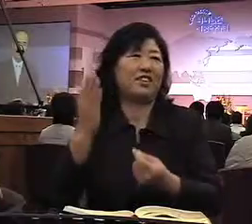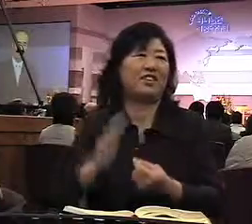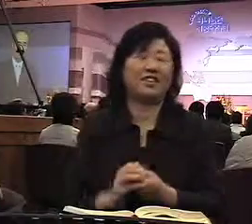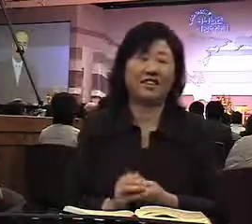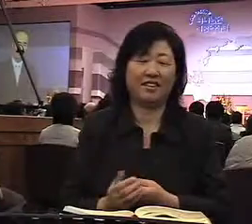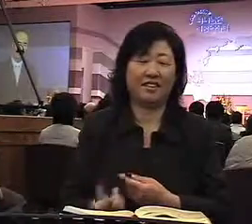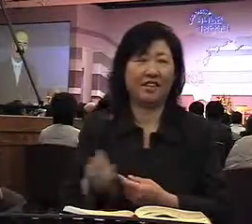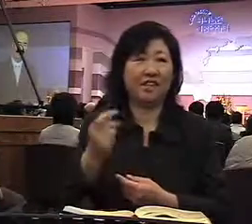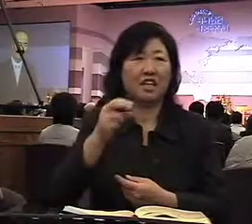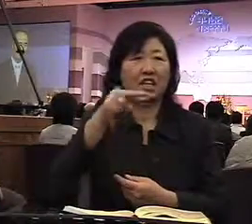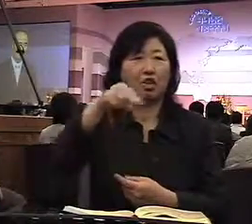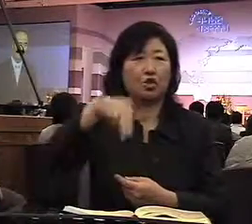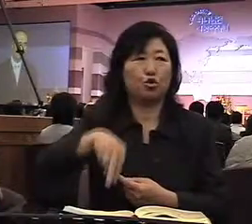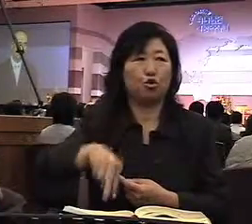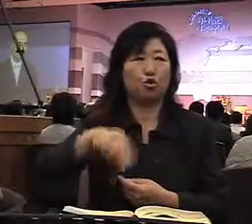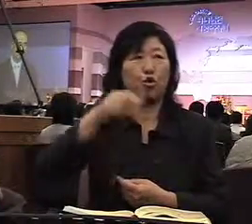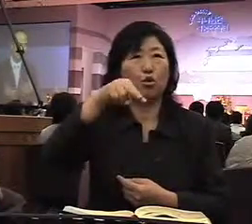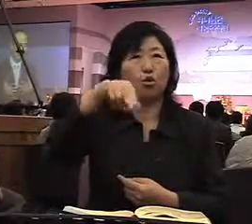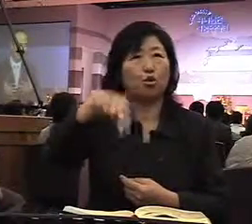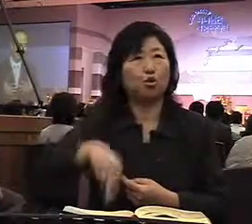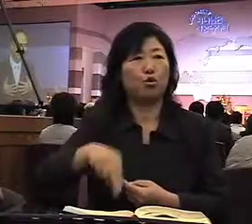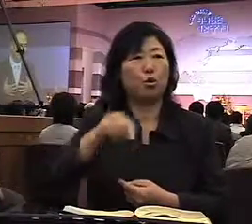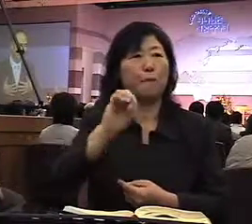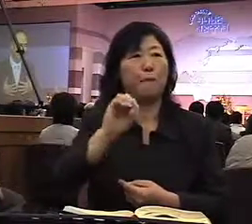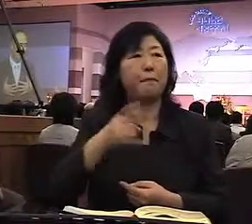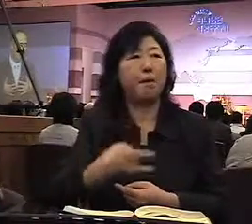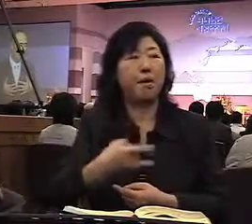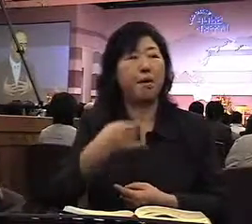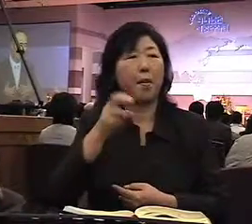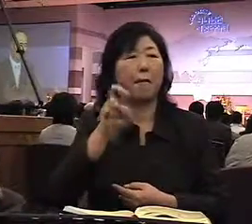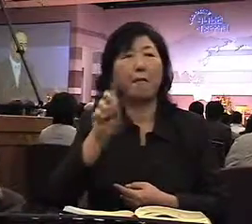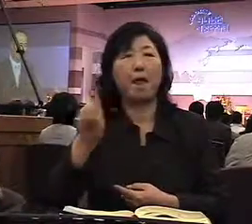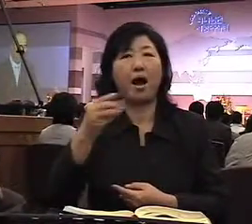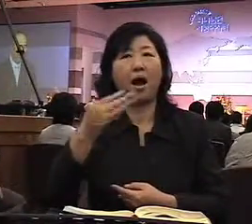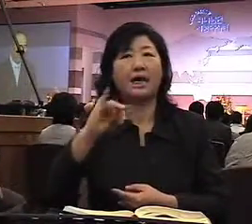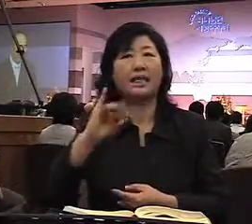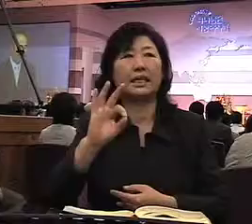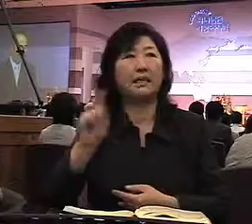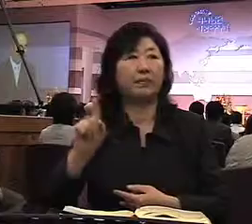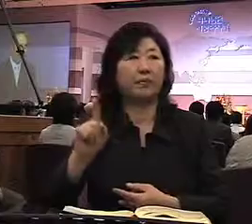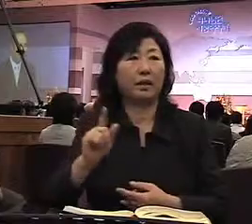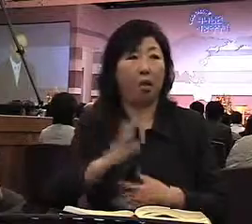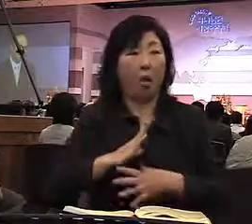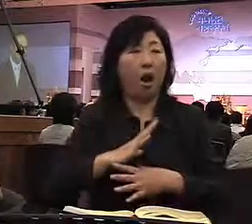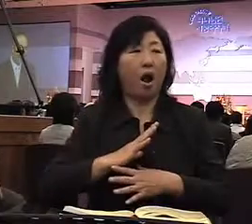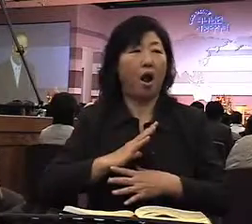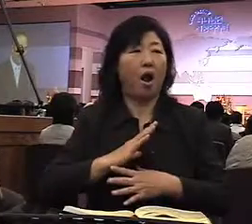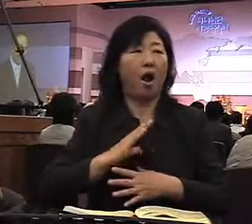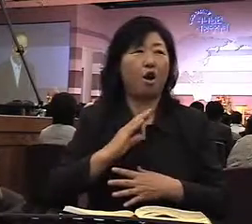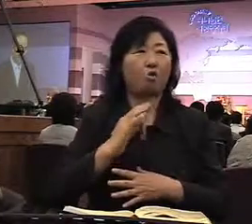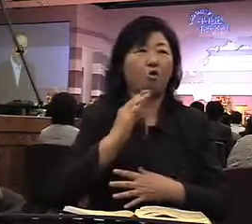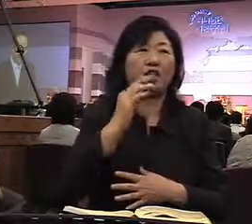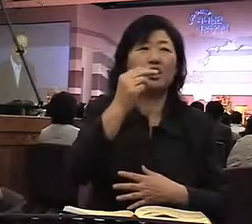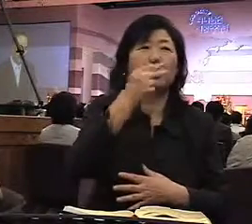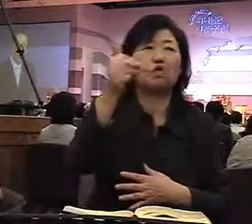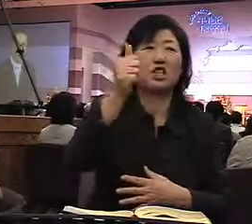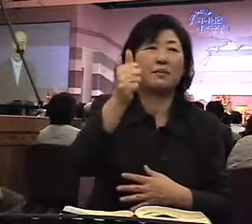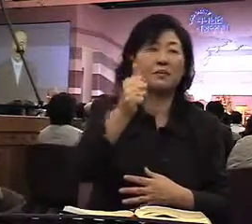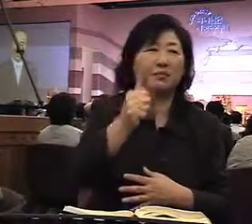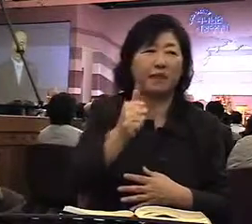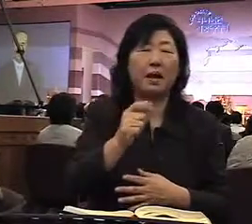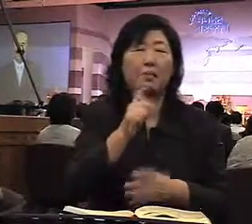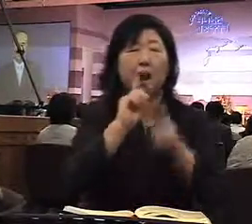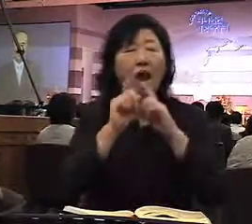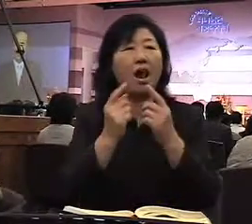이 슈퍼마리오라는 말은 감비아 제가 섬기던 만딩고 말로 놀라우신 주님이라는 뜻입니다.